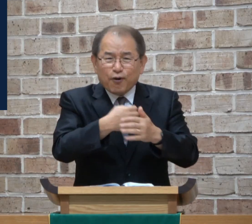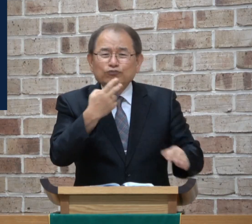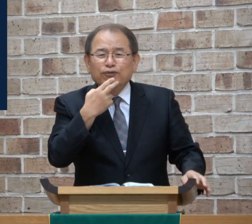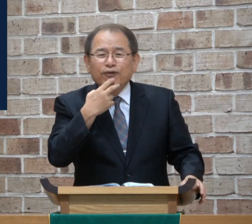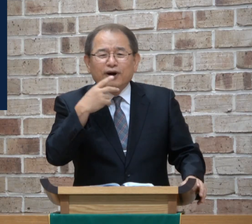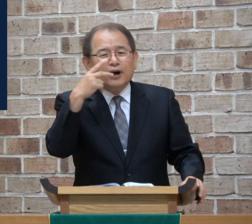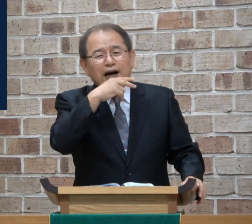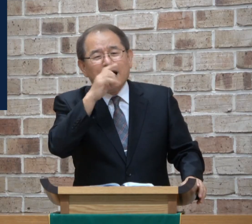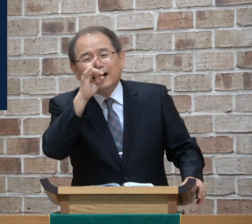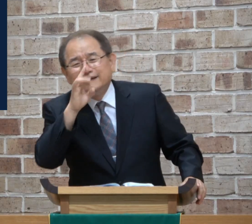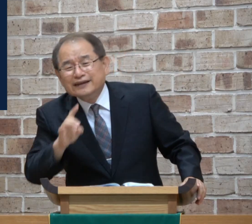훈련입니다.